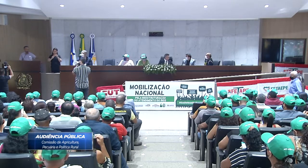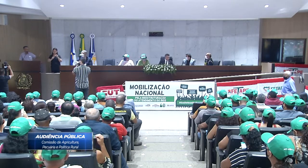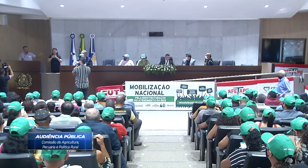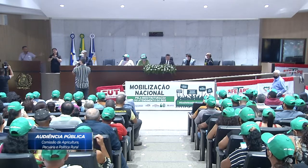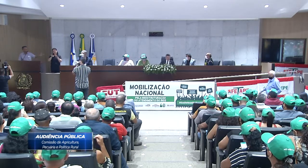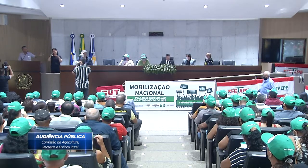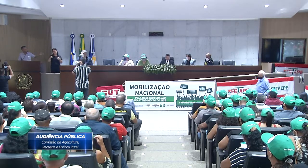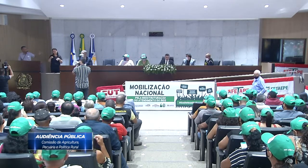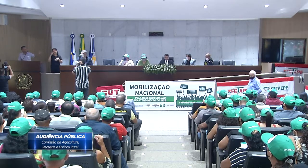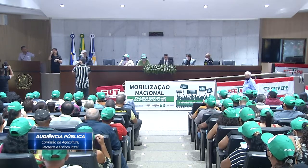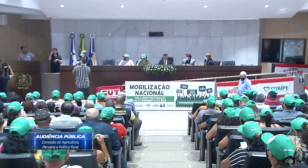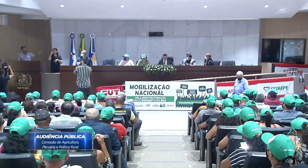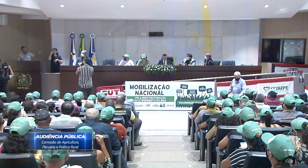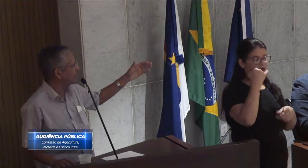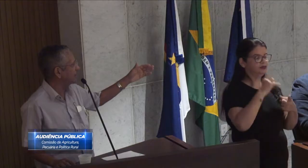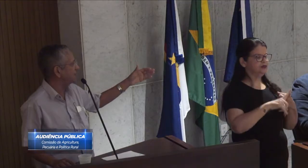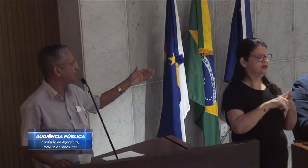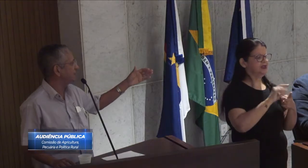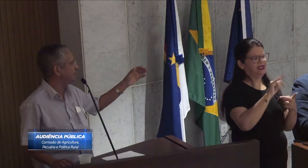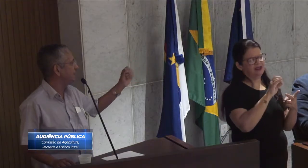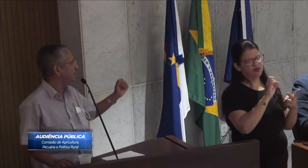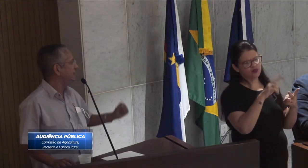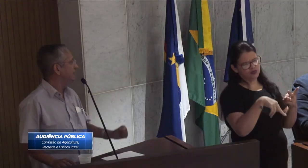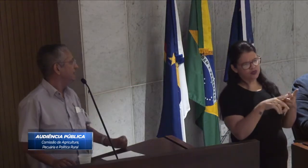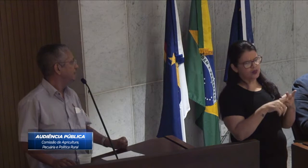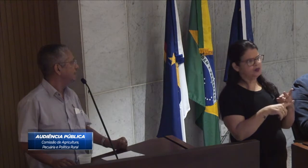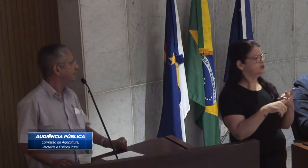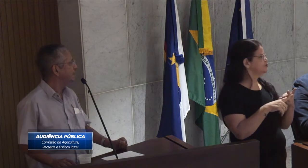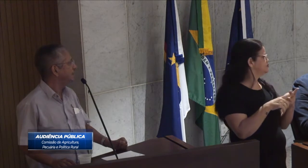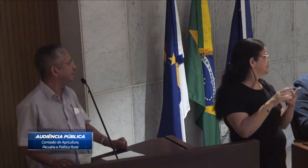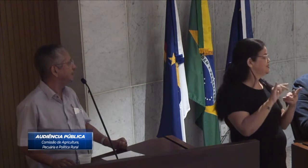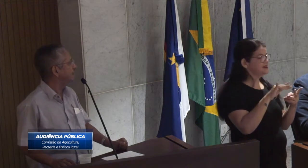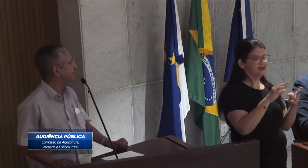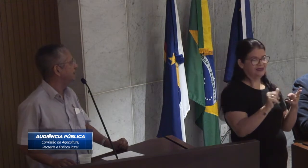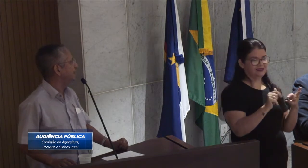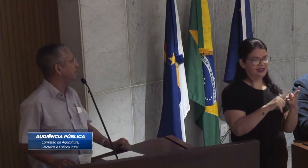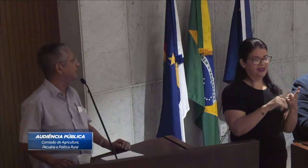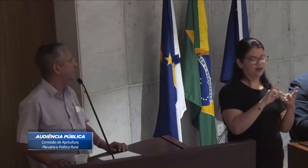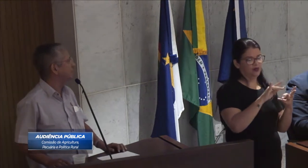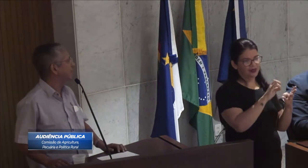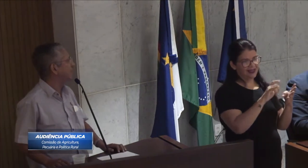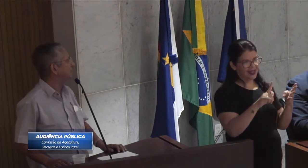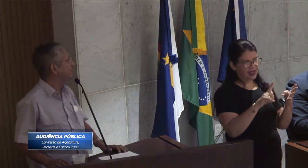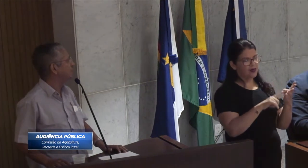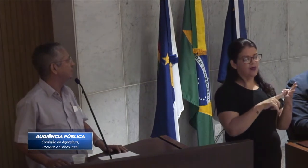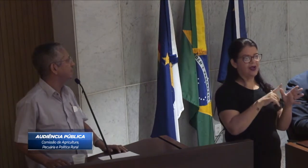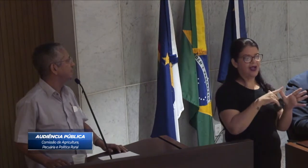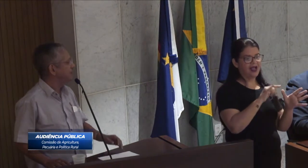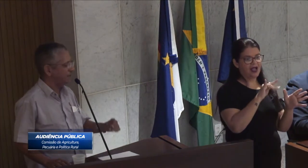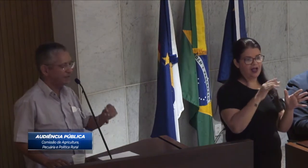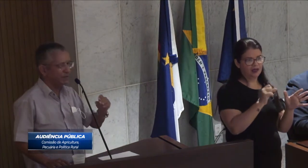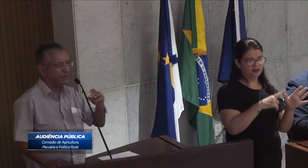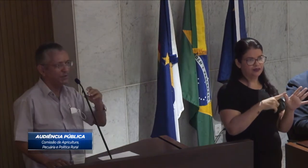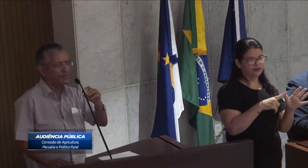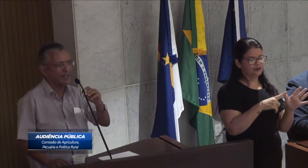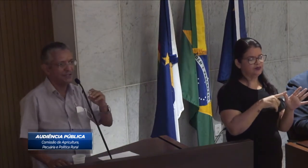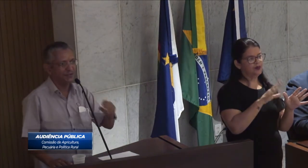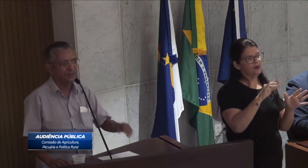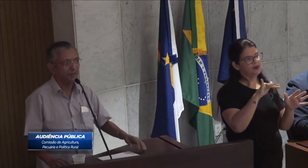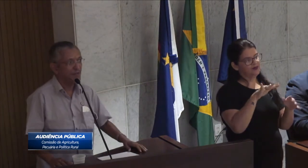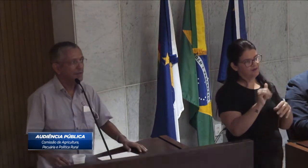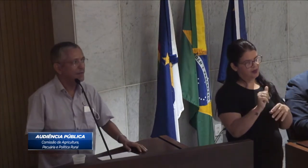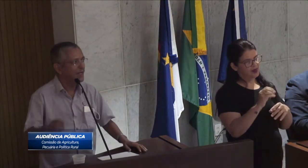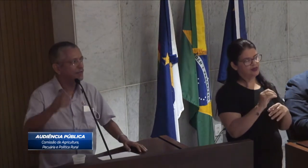mesa, Exaltino, pela sequência, Exaltino, Adelson, Cícera, Doriel, Carlos e